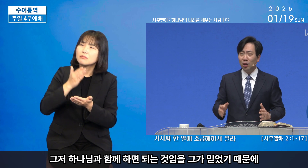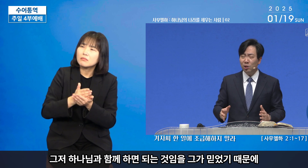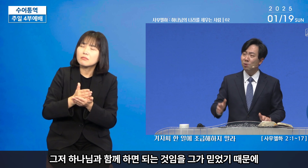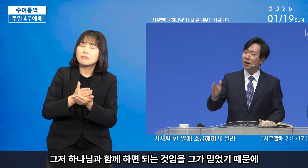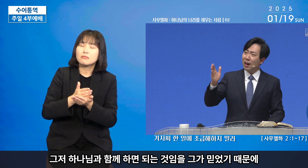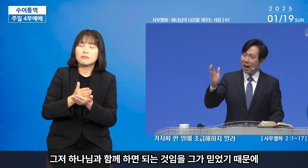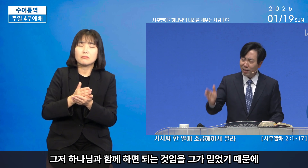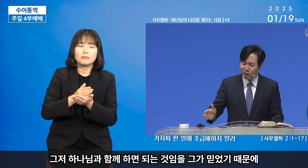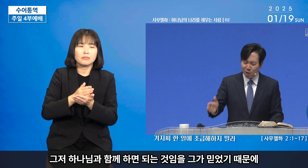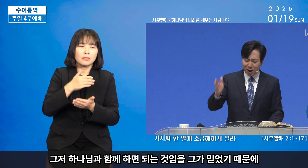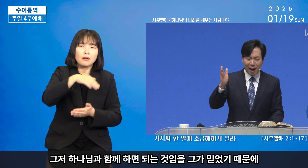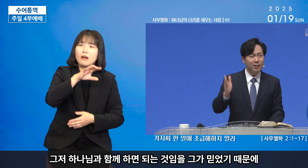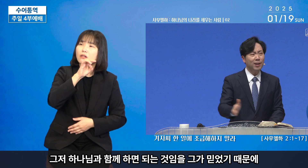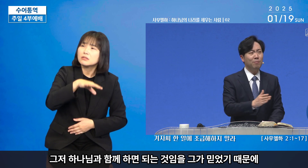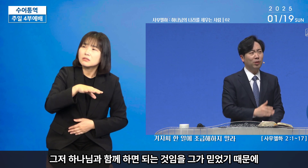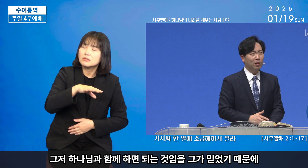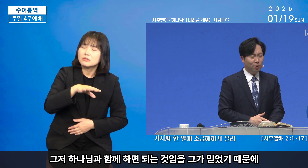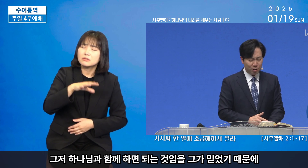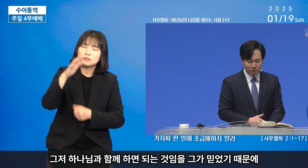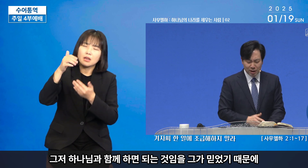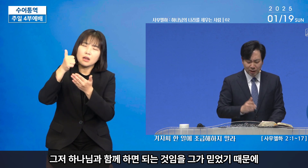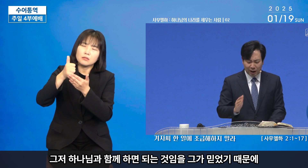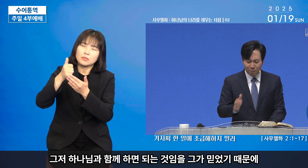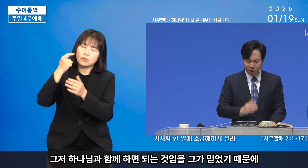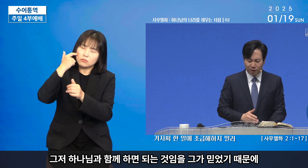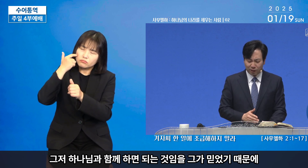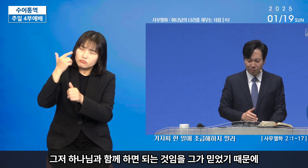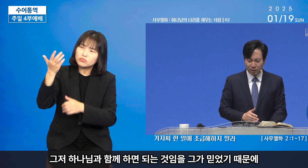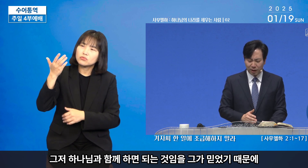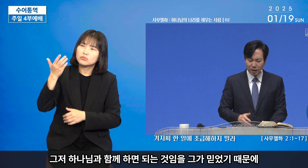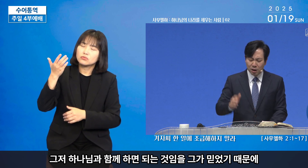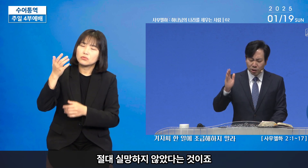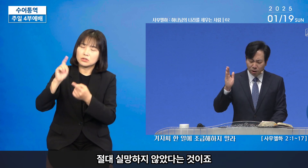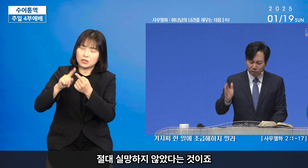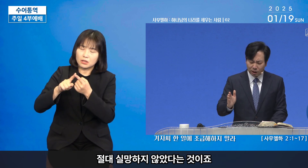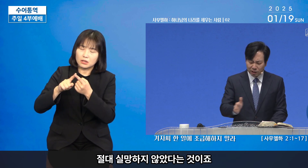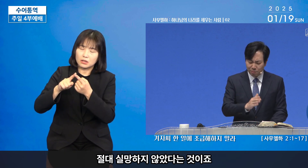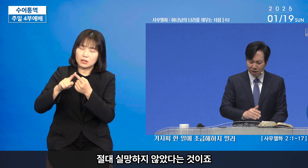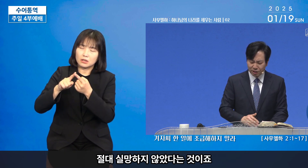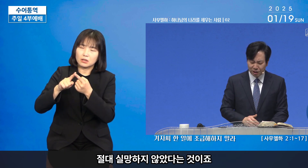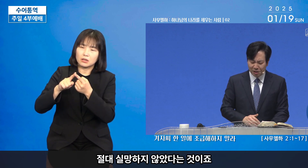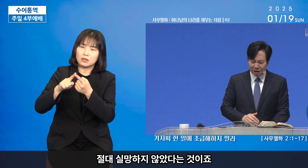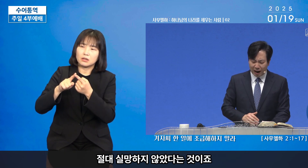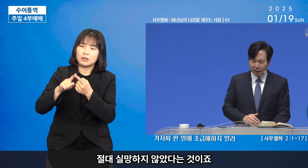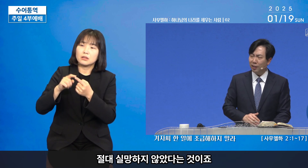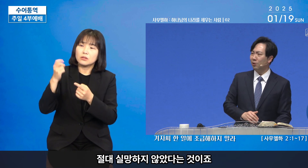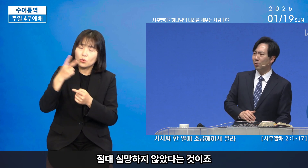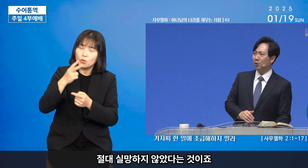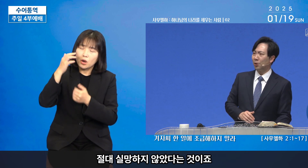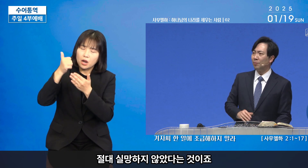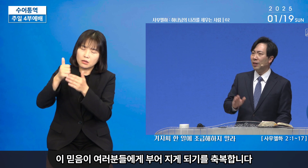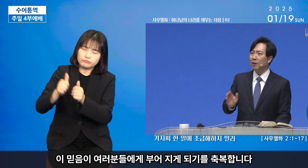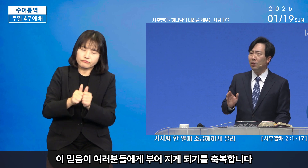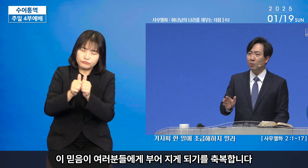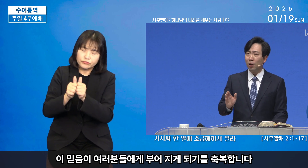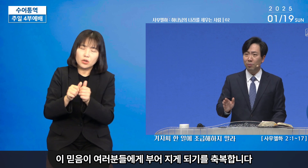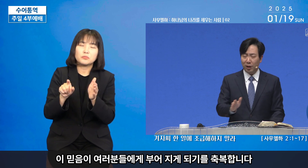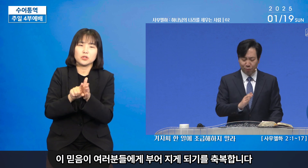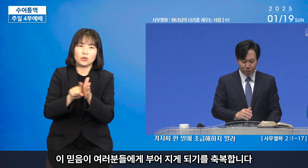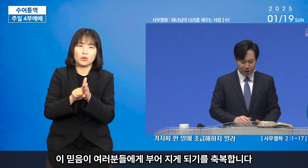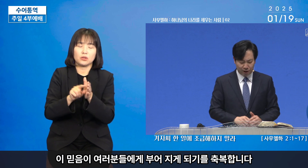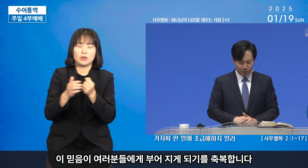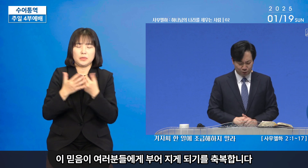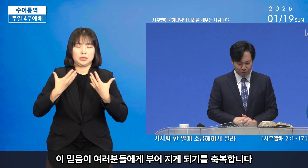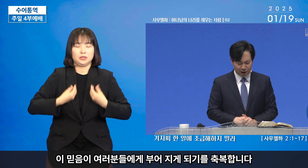됩니까? 그저 하나님과만 함께 하면 되는 것임을 그가 믿었기 때문에 절대 실망하지 않았다는 것이죠. 이 믿음이